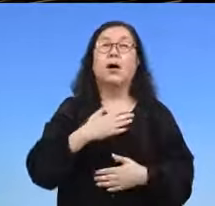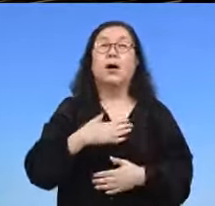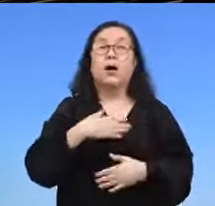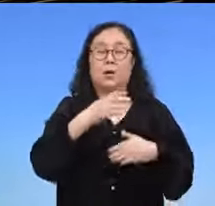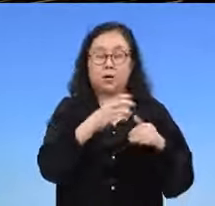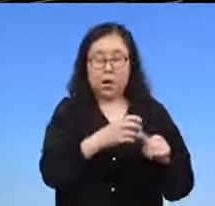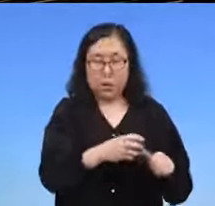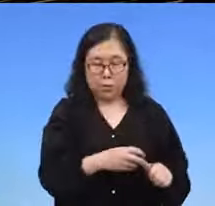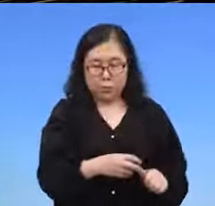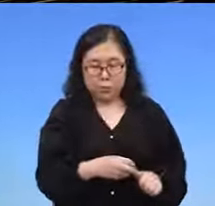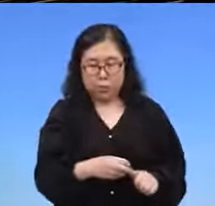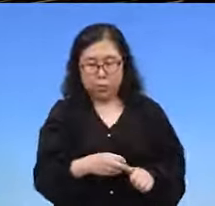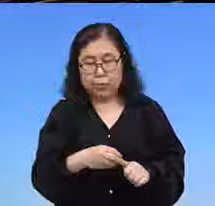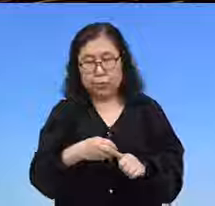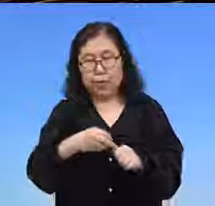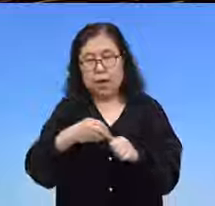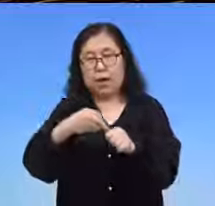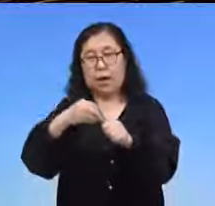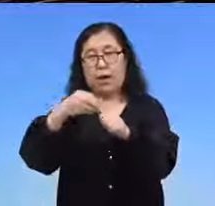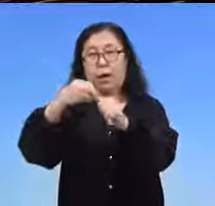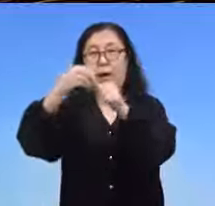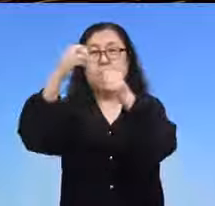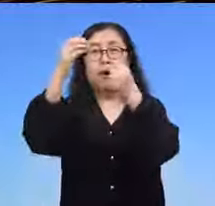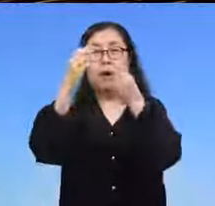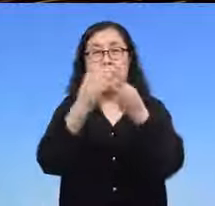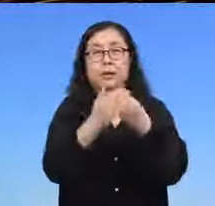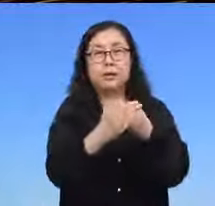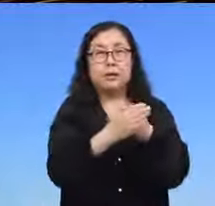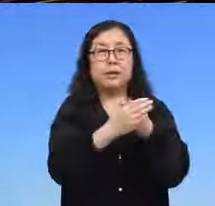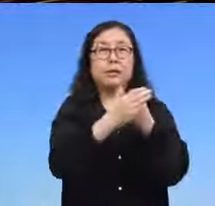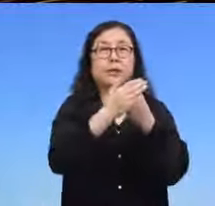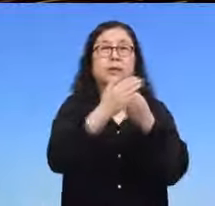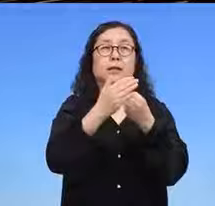나의 구원이시니